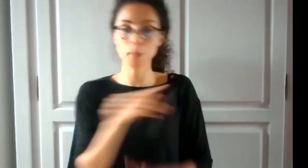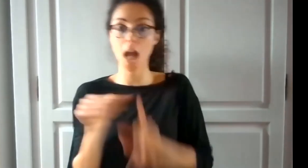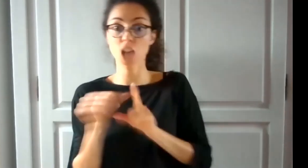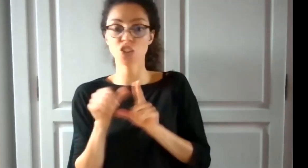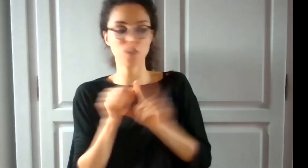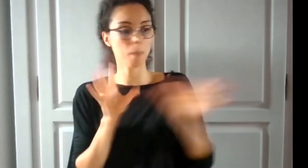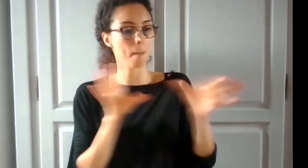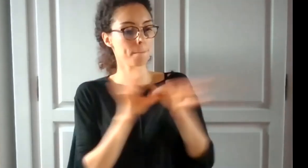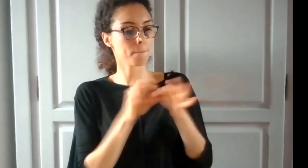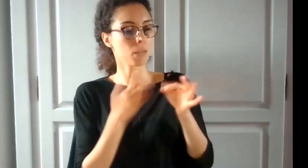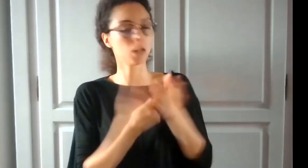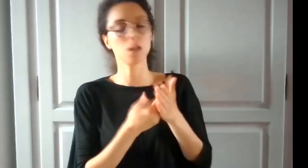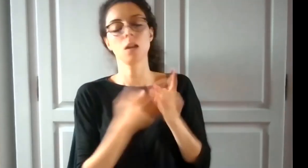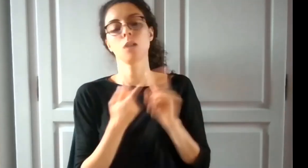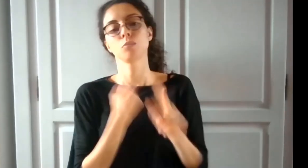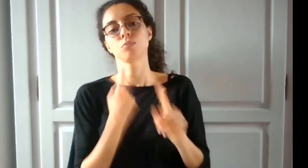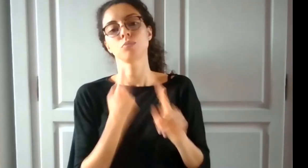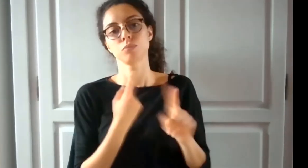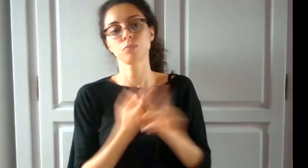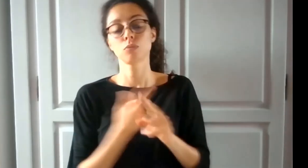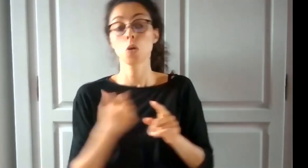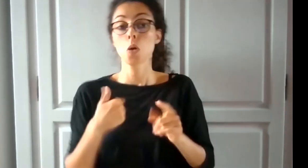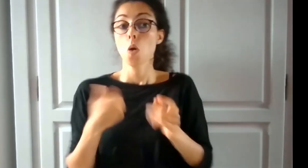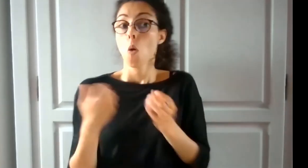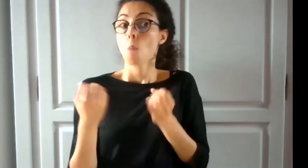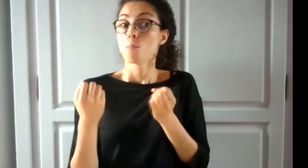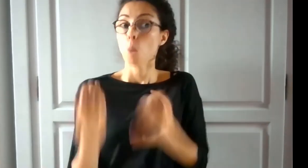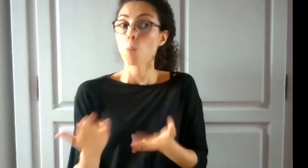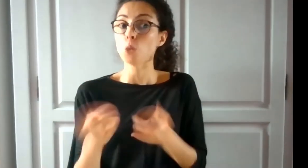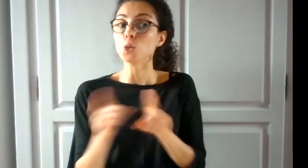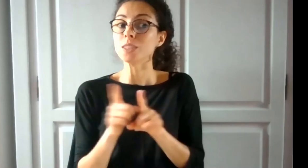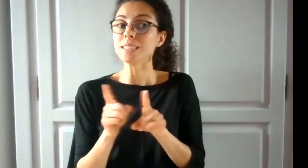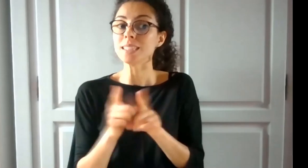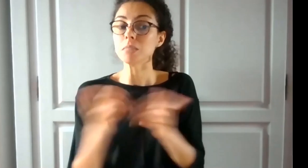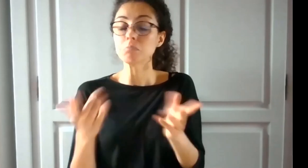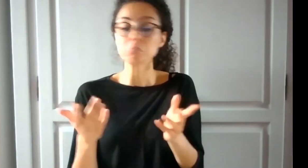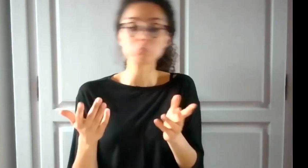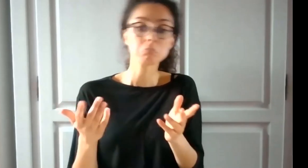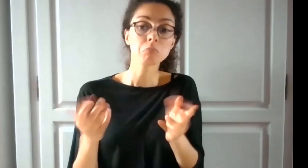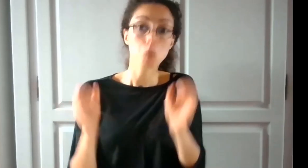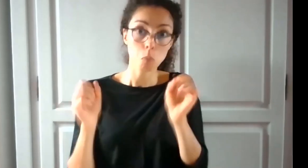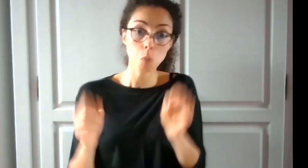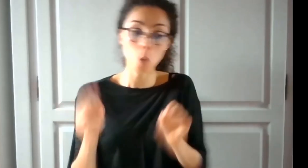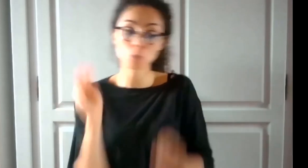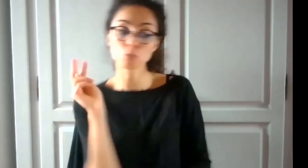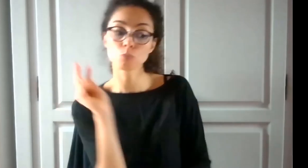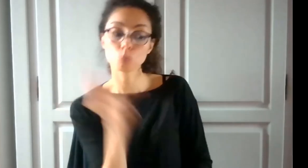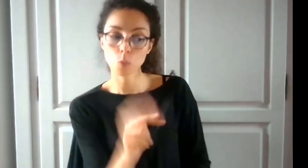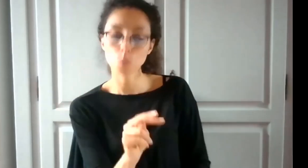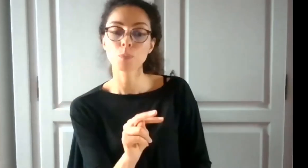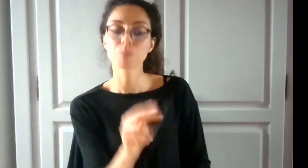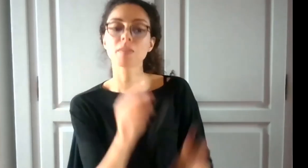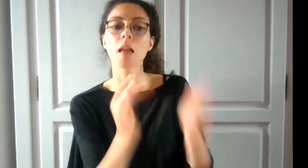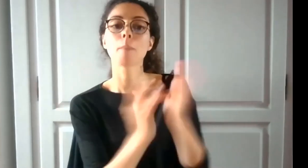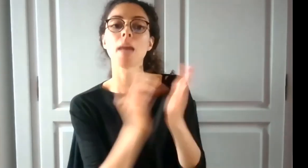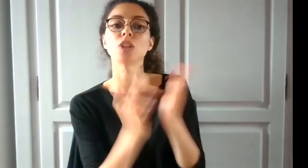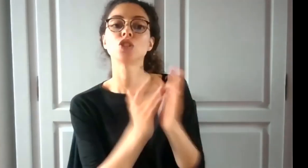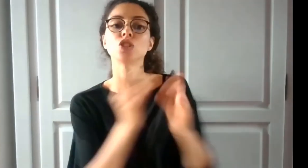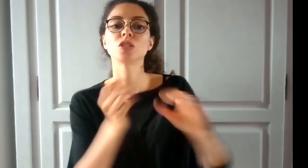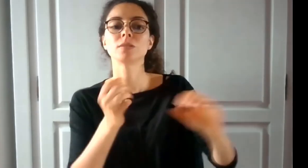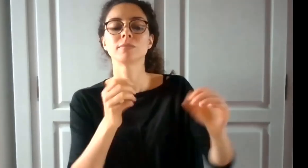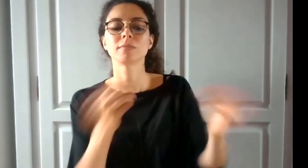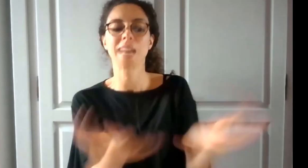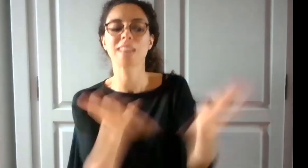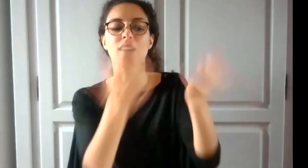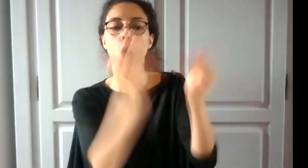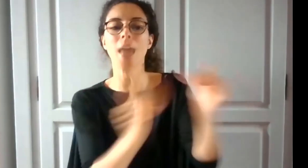extrêmement importante. Ce que je vous propose également, c'est de ne pas hésiter à vous rendre sur la page Activateur d'égalité où vous